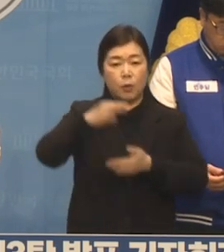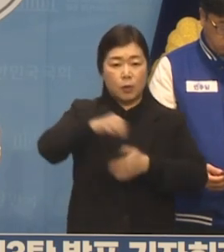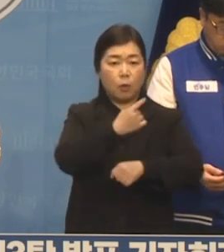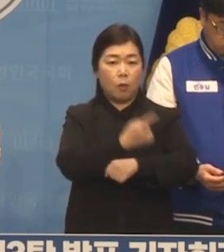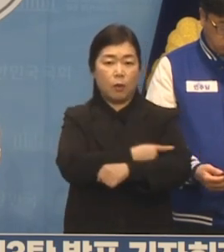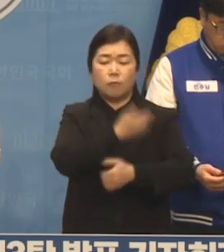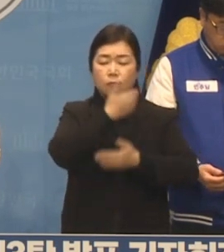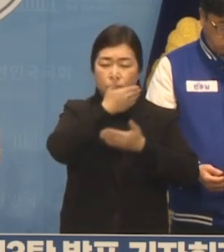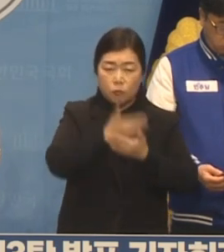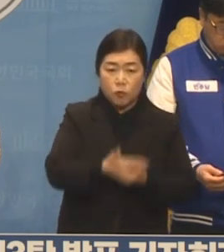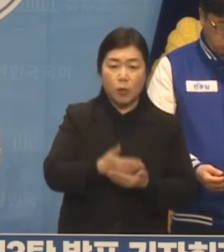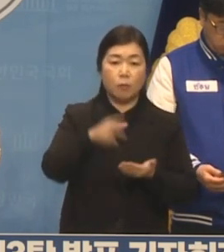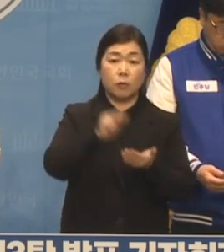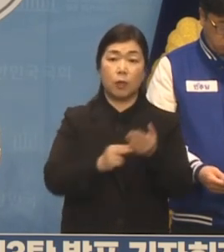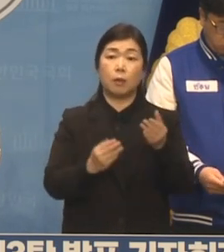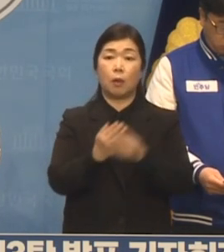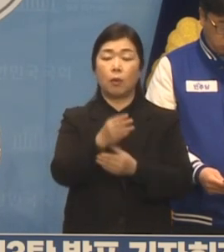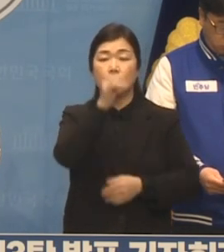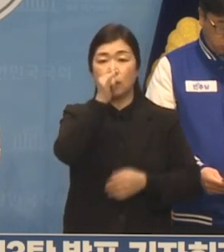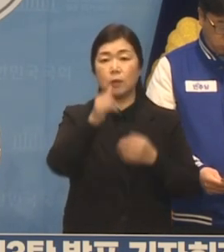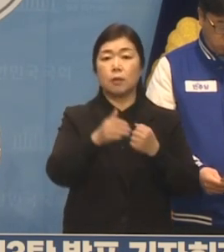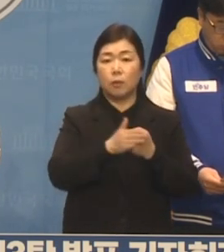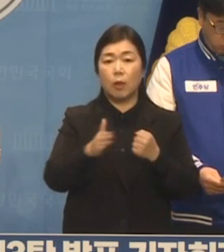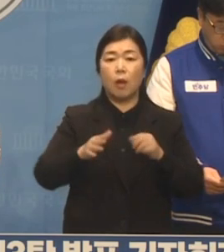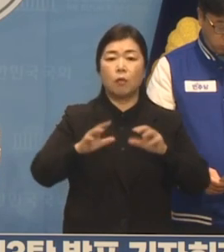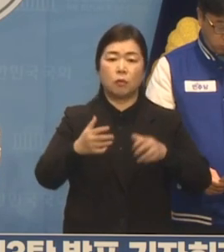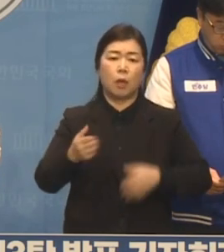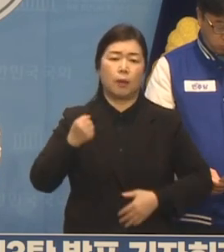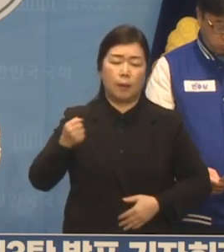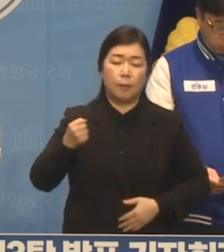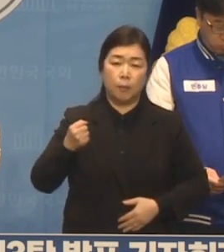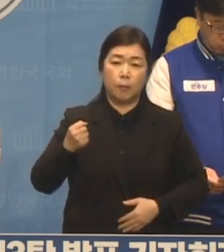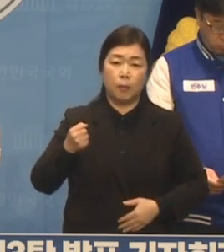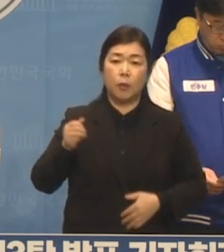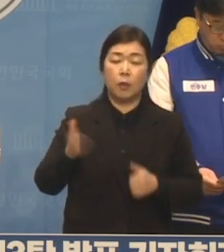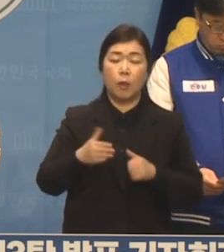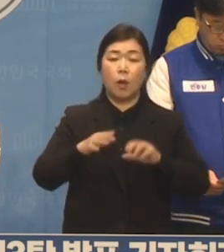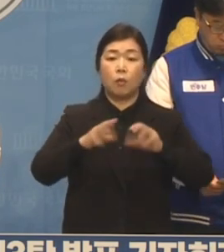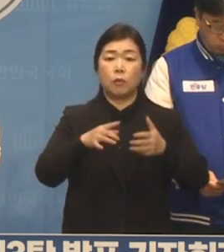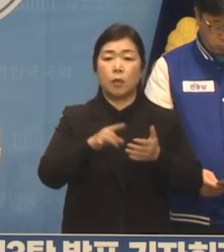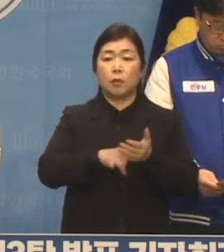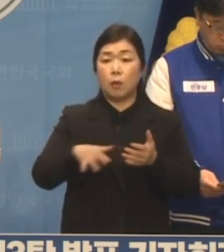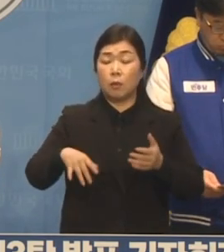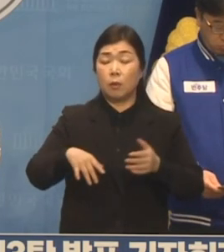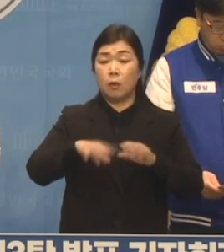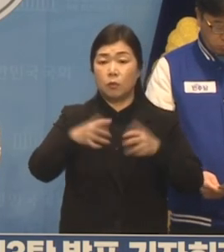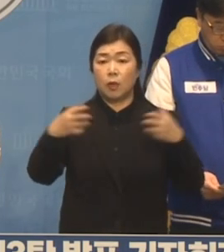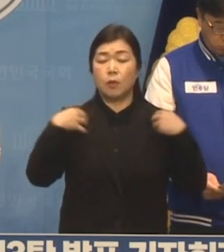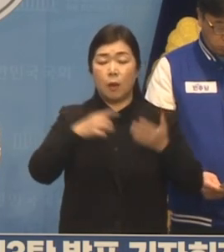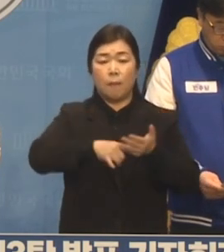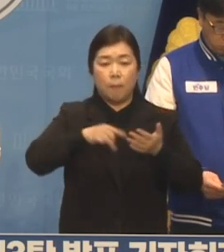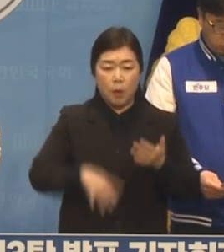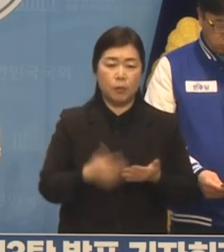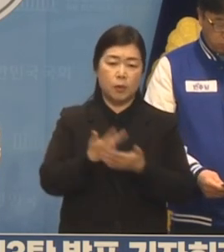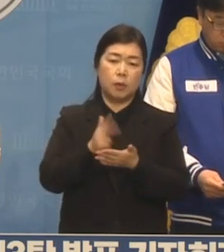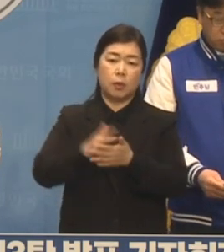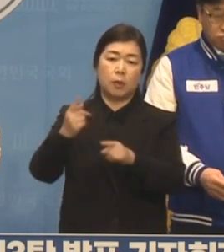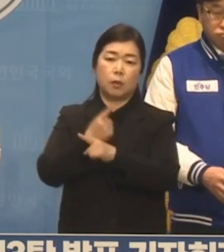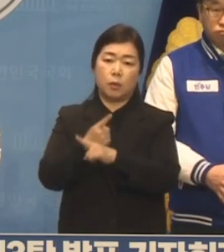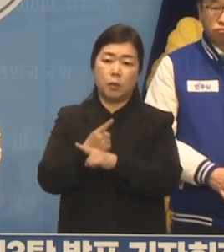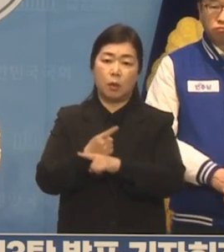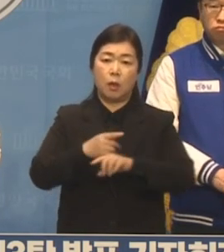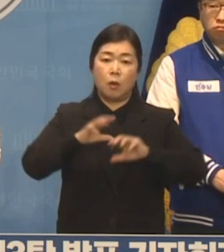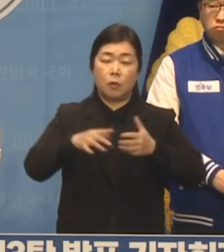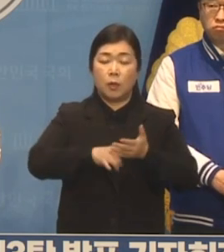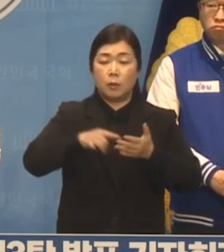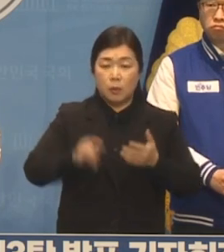재산권의 중대한 제한을 초래하는 강력한 국가작용이므로 국세청법 제정을 통해 국세청의